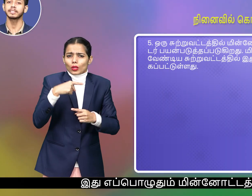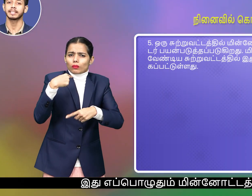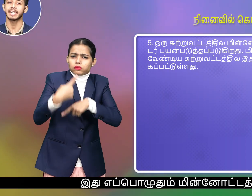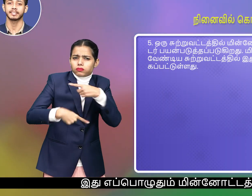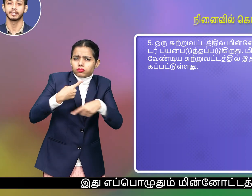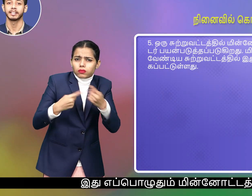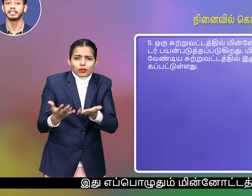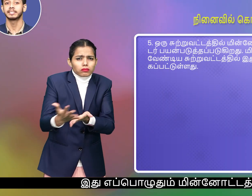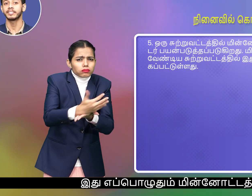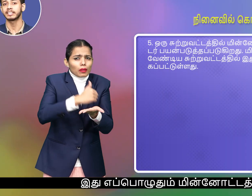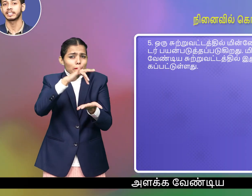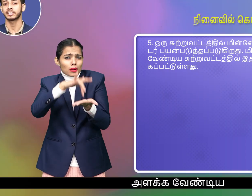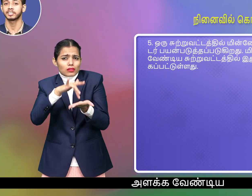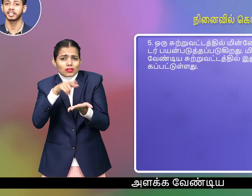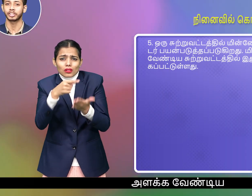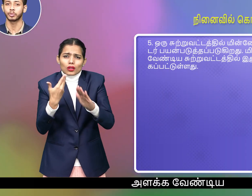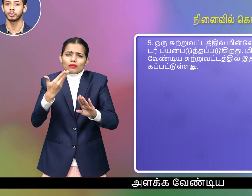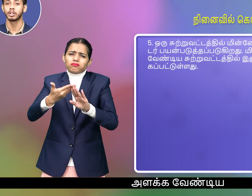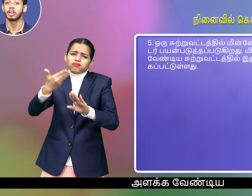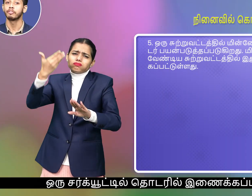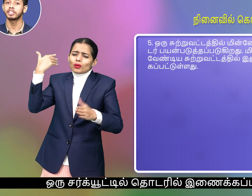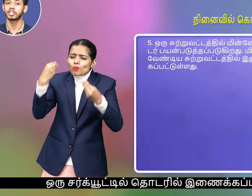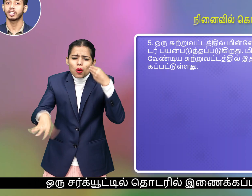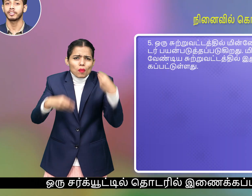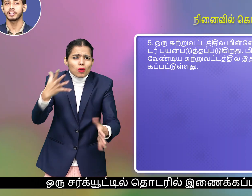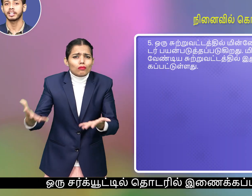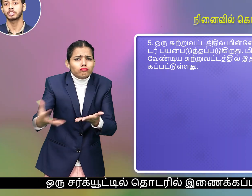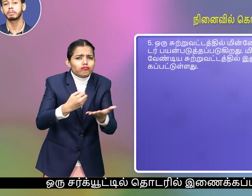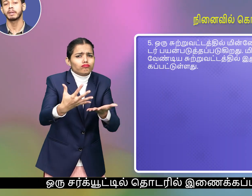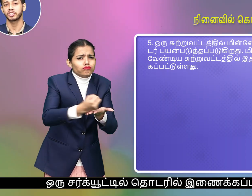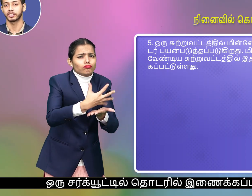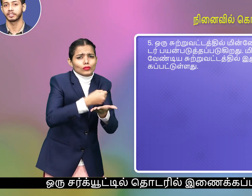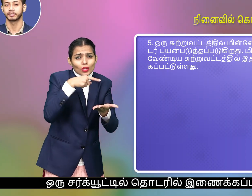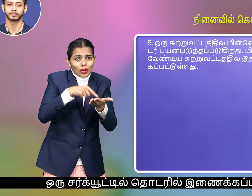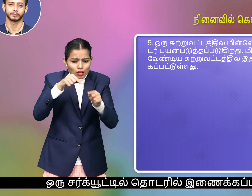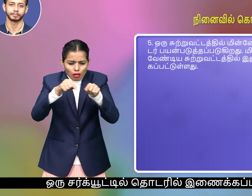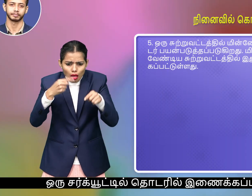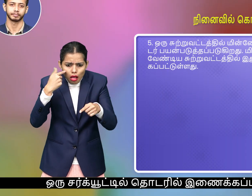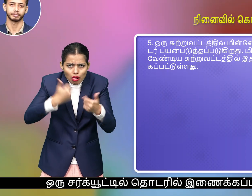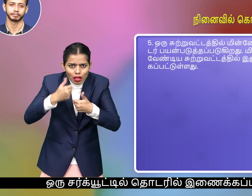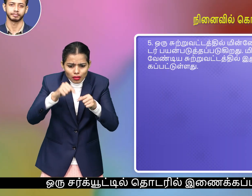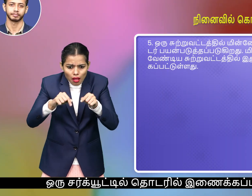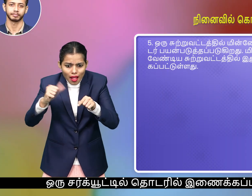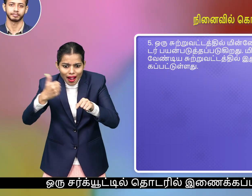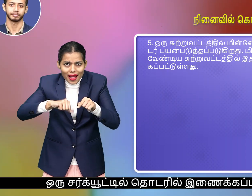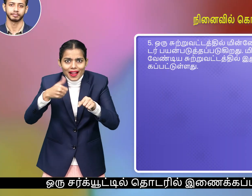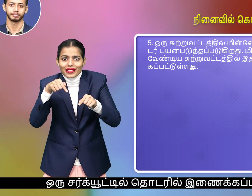இது எப்போதும் மின்னோட்டத்தை அளக்க வேண்டிய ஒரு மின்சுற்றில் தொடரில் இணைக்கப்பட்டுள்ளது.